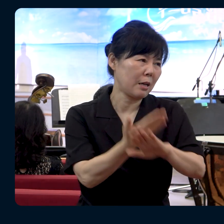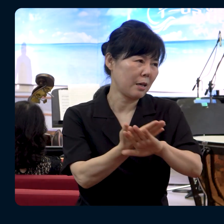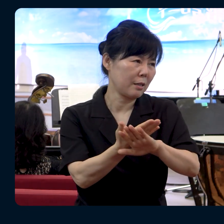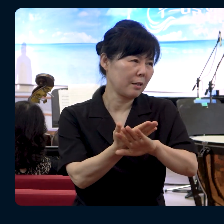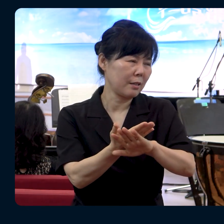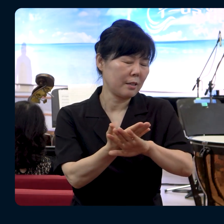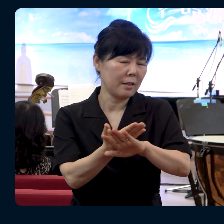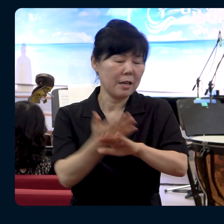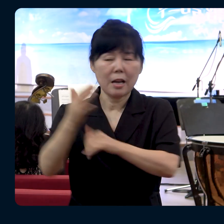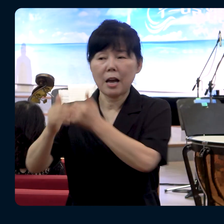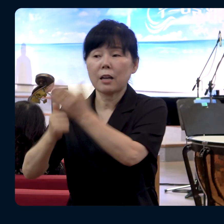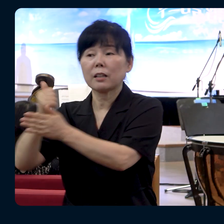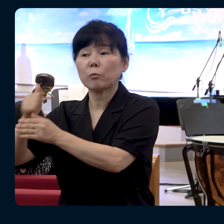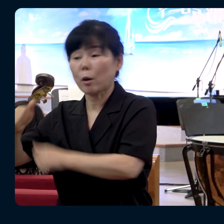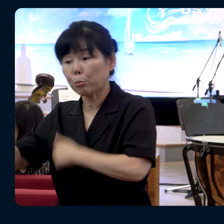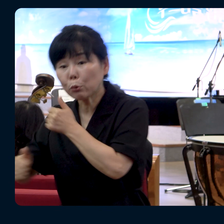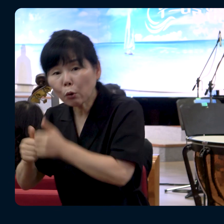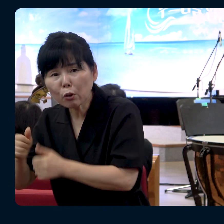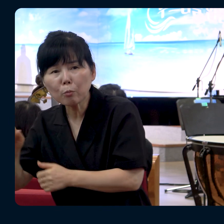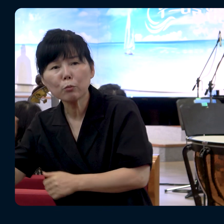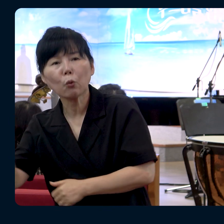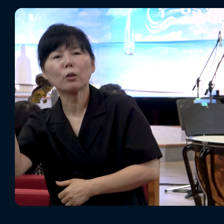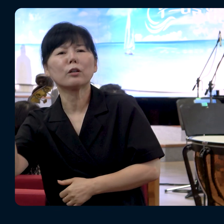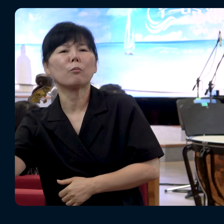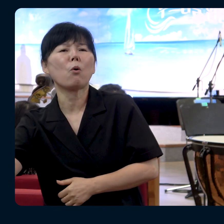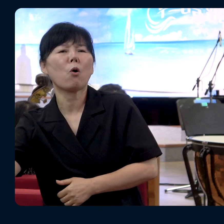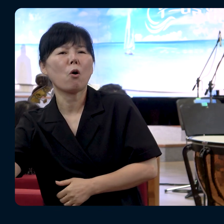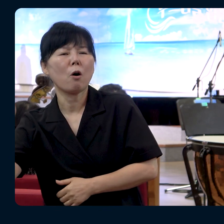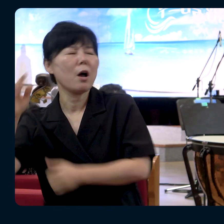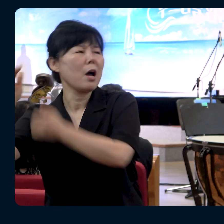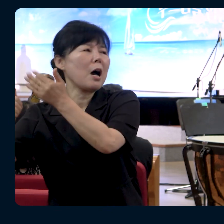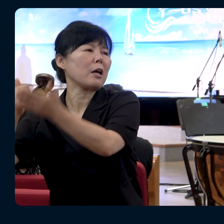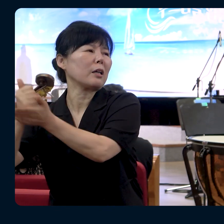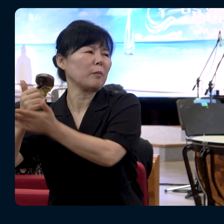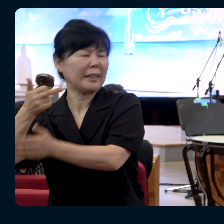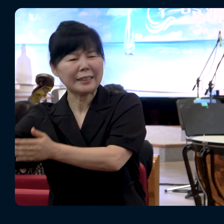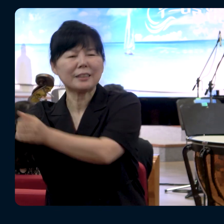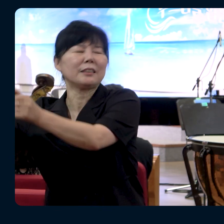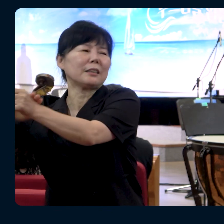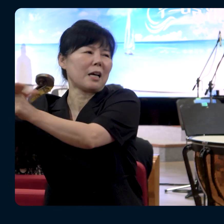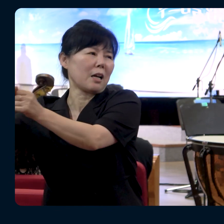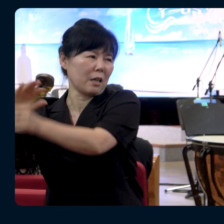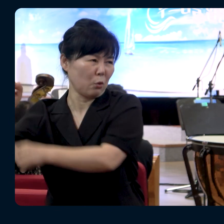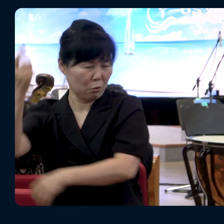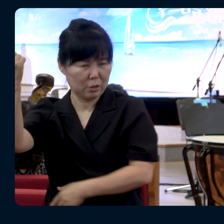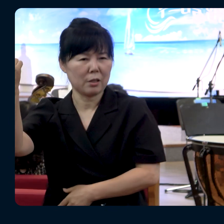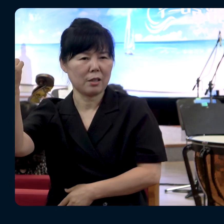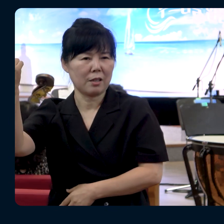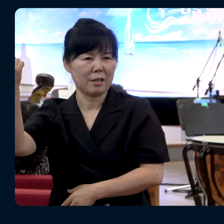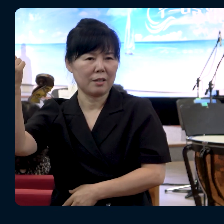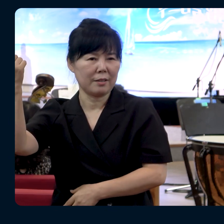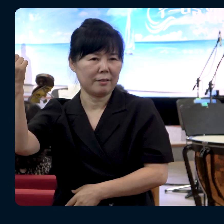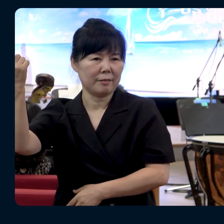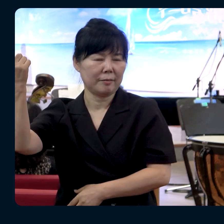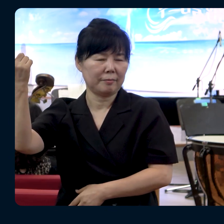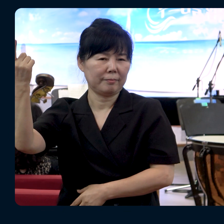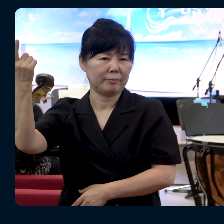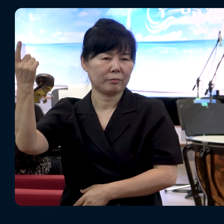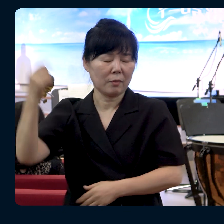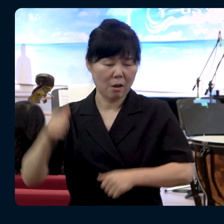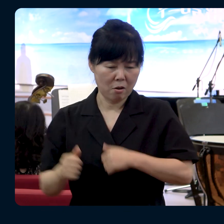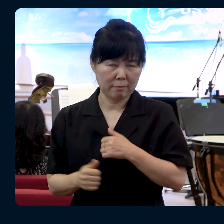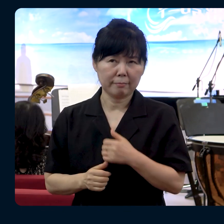하나님의 크신 사랑으로 우리에게 다가오는 거예요. 하나님의 사랑이 내 삶에 임할 때 내 속에 꿈틀대던 그 분노